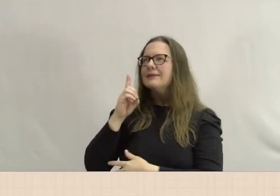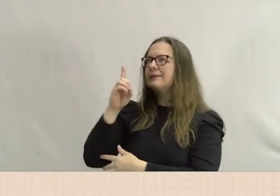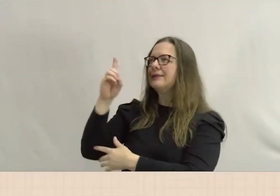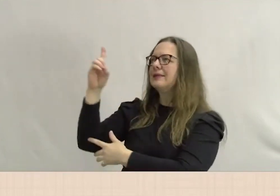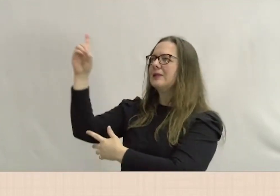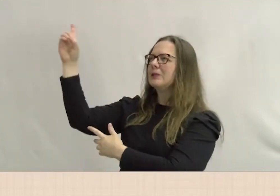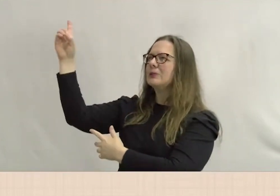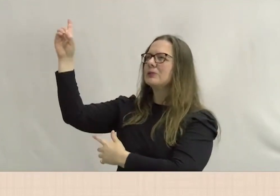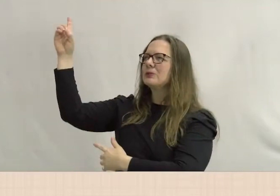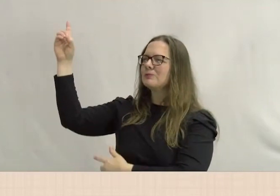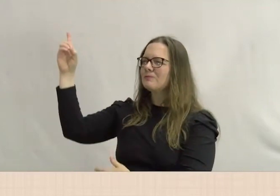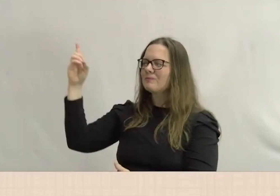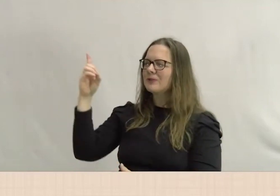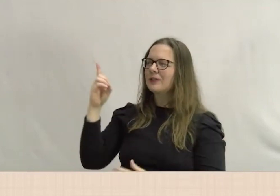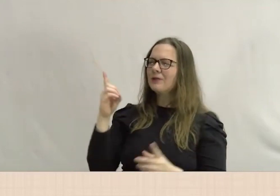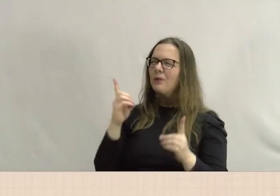homem.